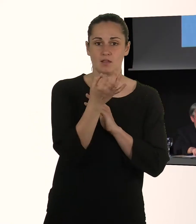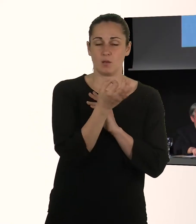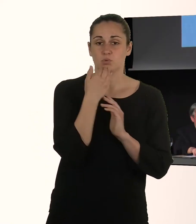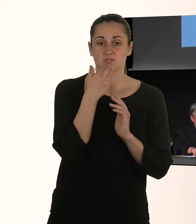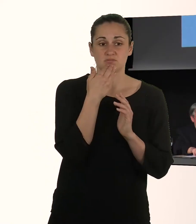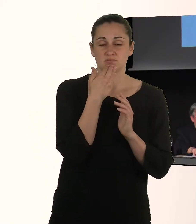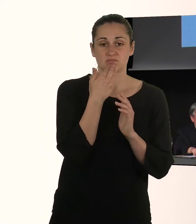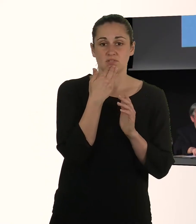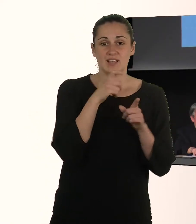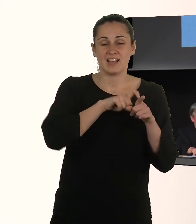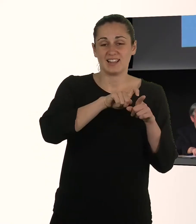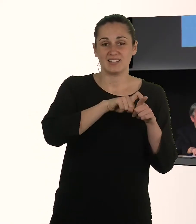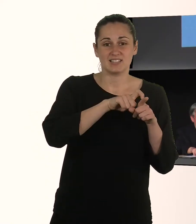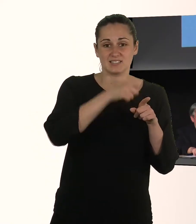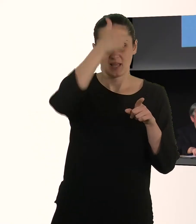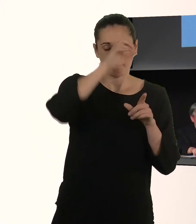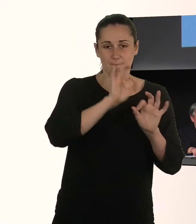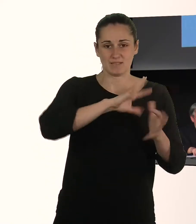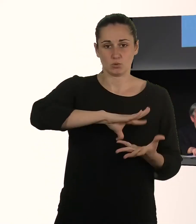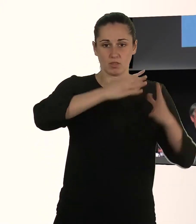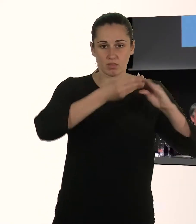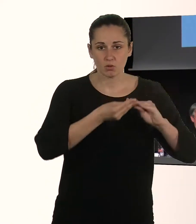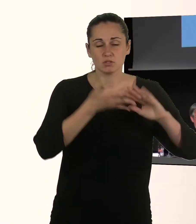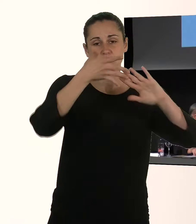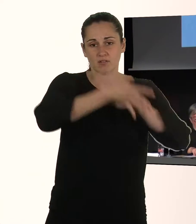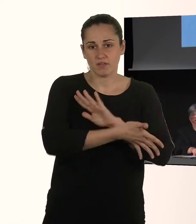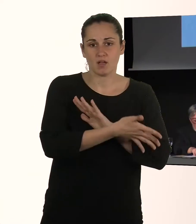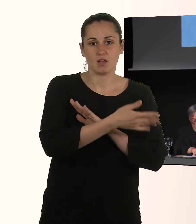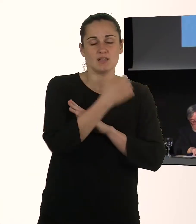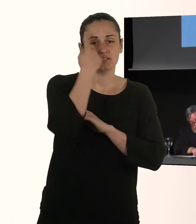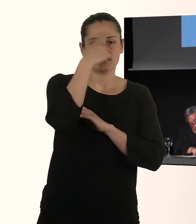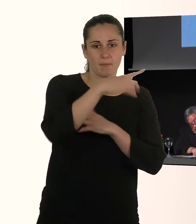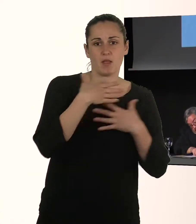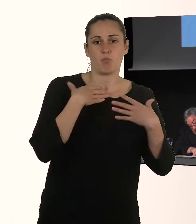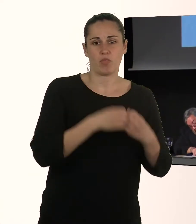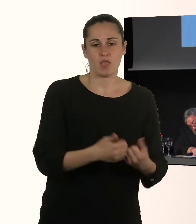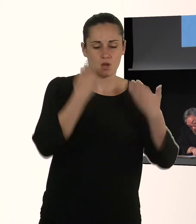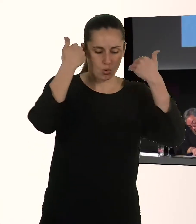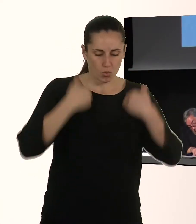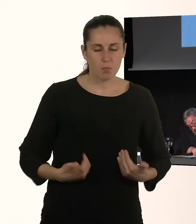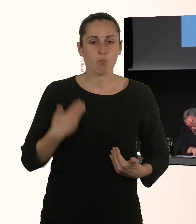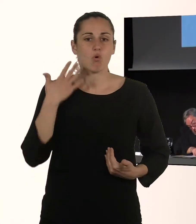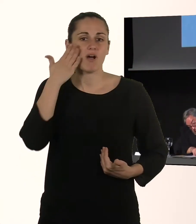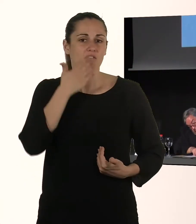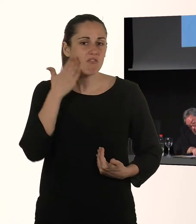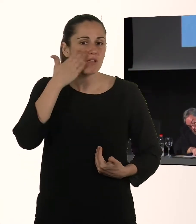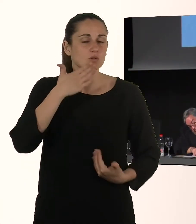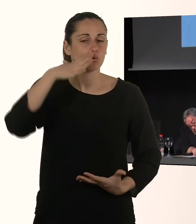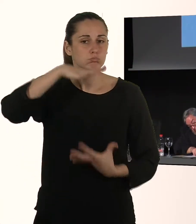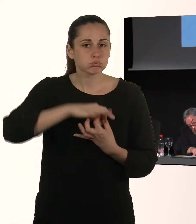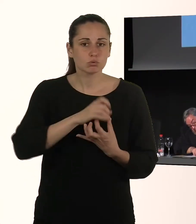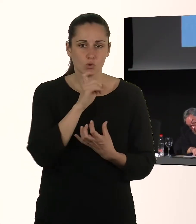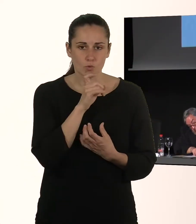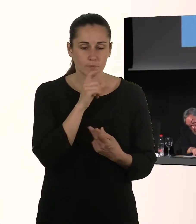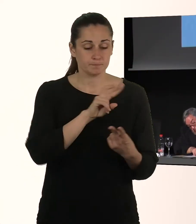masculinización, ¿vale? Por lo tanto, todo lo que tiene que ver con el saber poder atravesando los cuerpos y los afectos a partir de ahí.